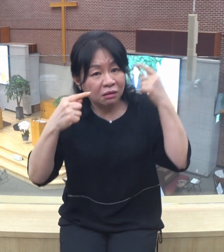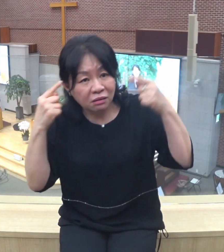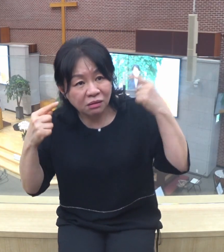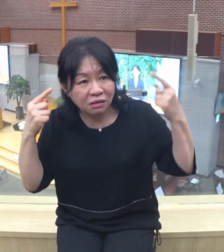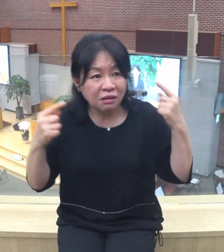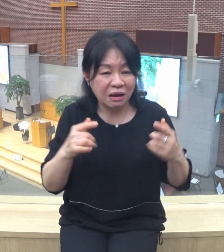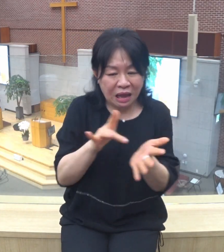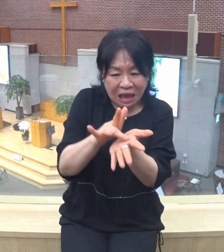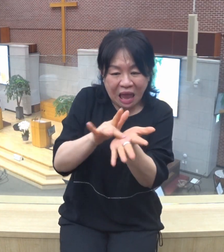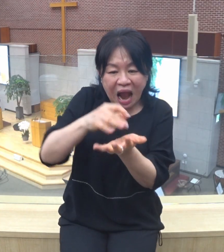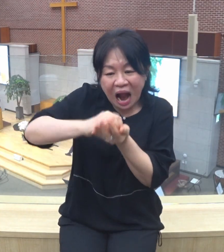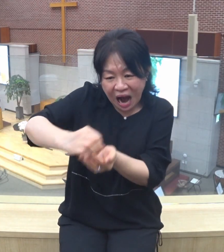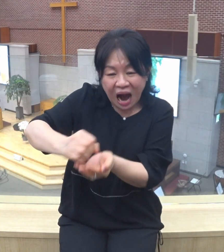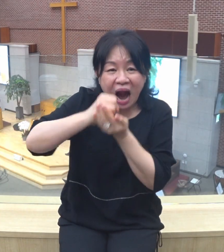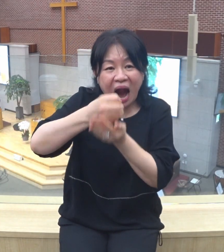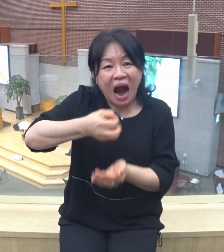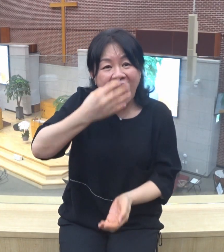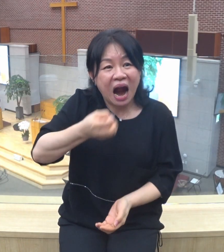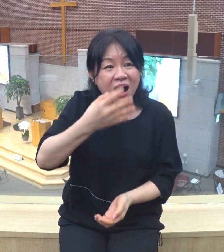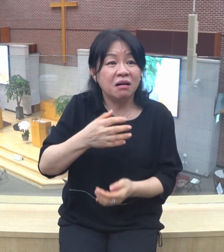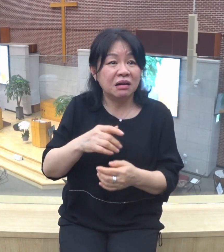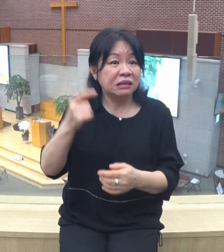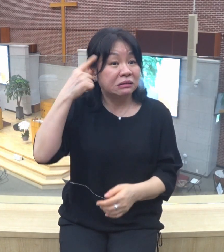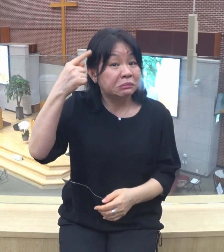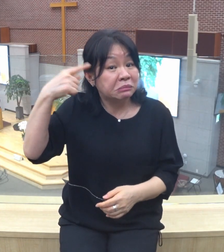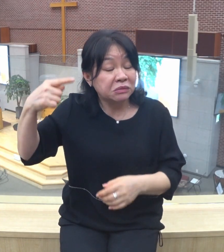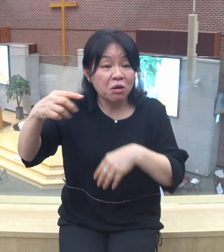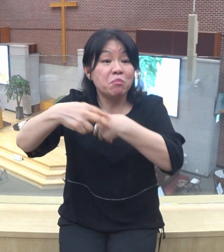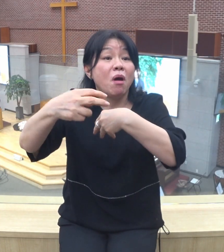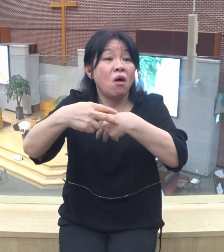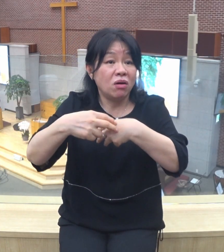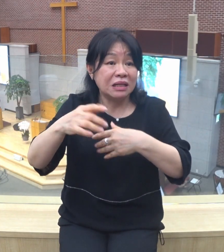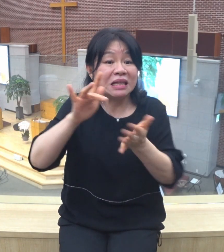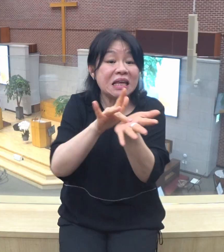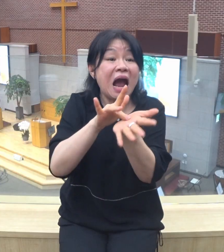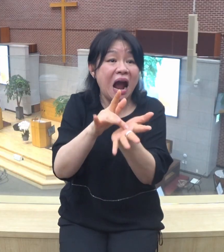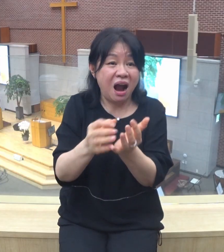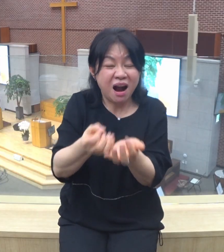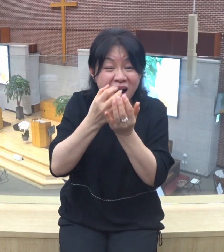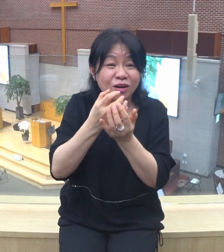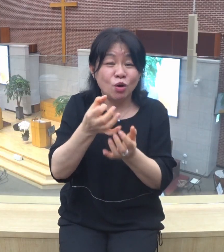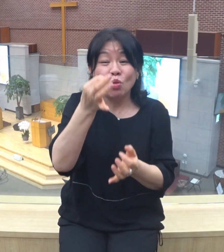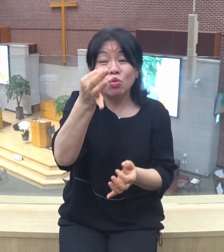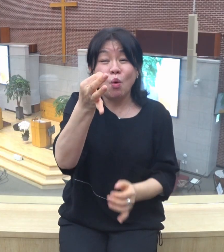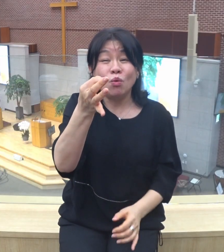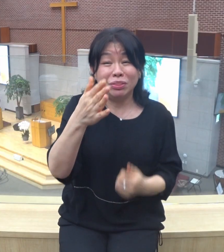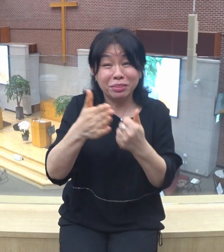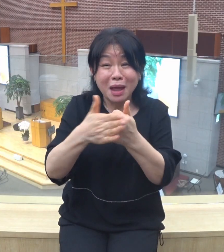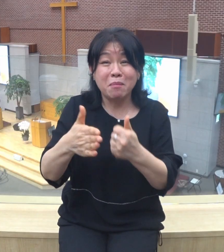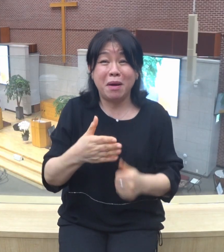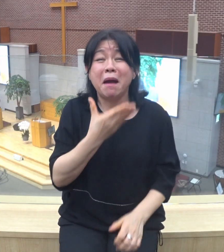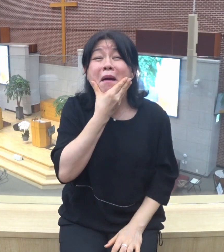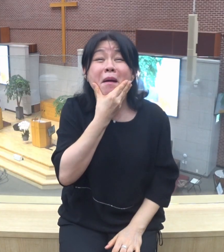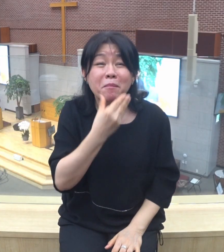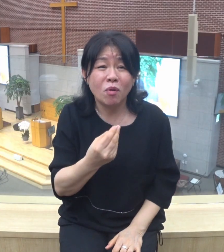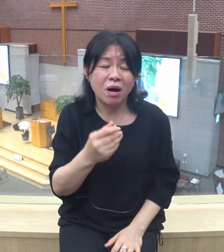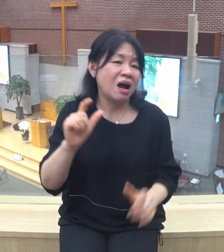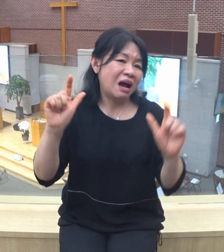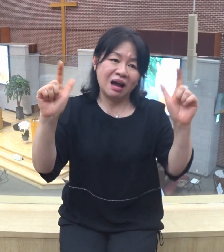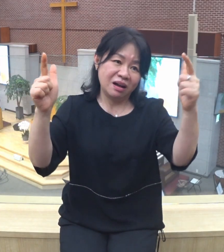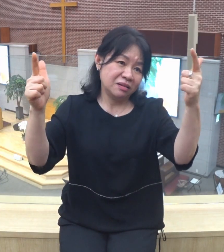우울증 같은 약부터 정신과 약을 안 먹는 사람들이 없어요. 돈이 있다고 다 행복한 것 같지는